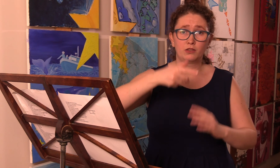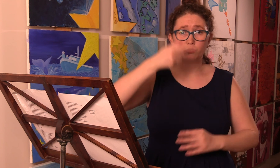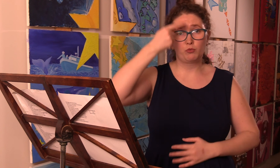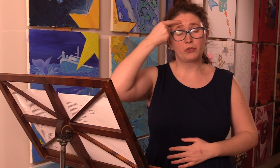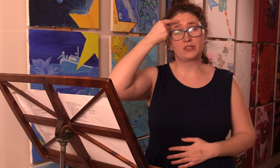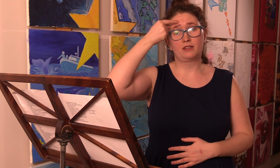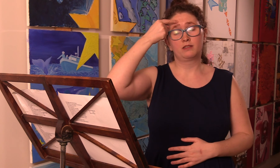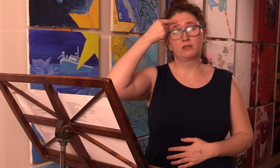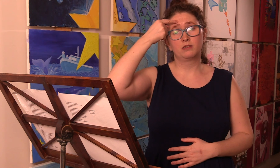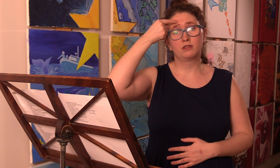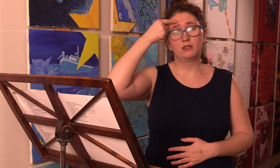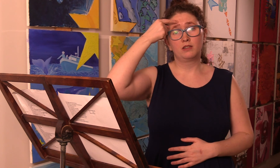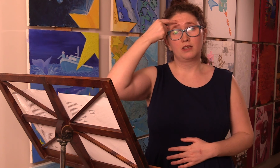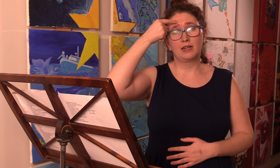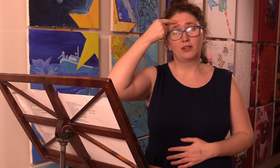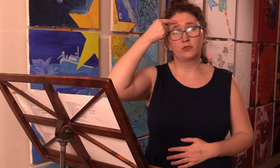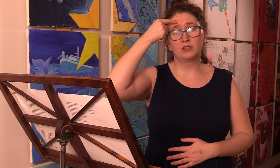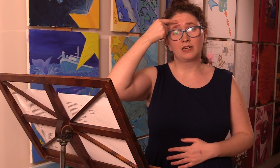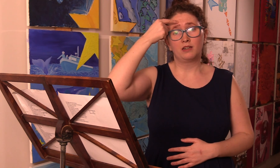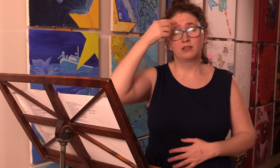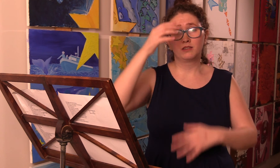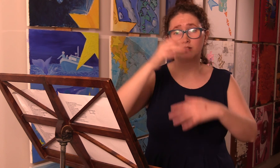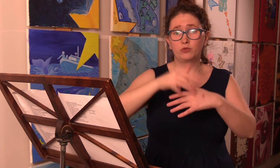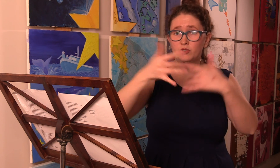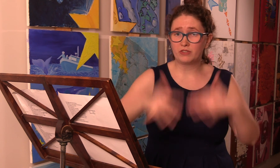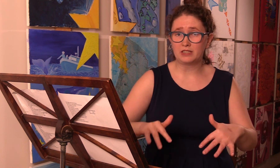tout pensé, alors tu diras, touche fine.